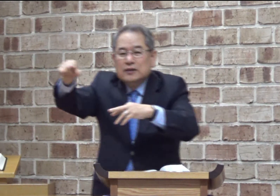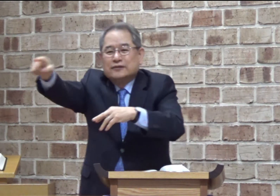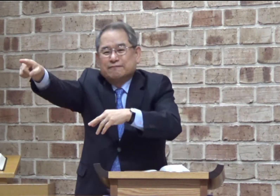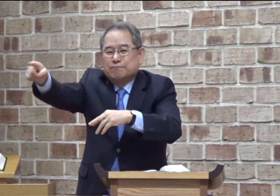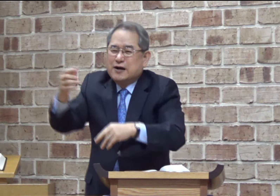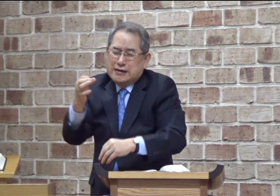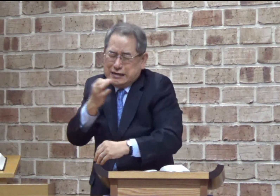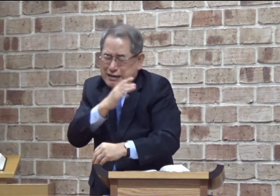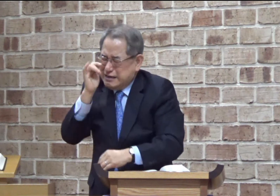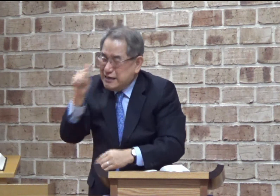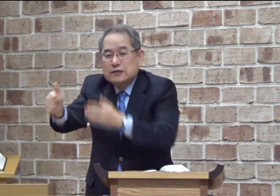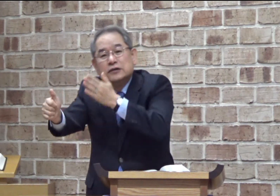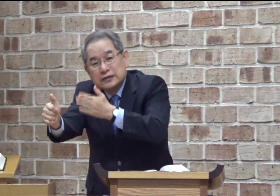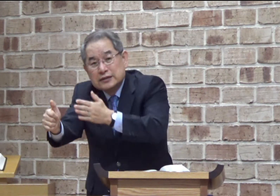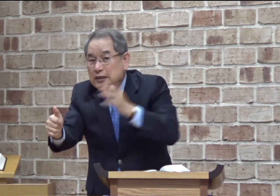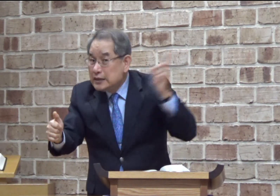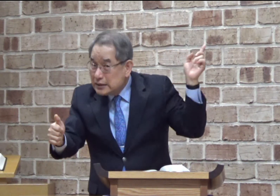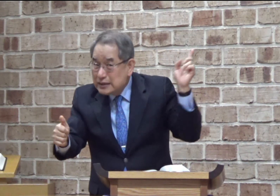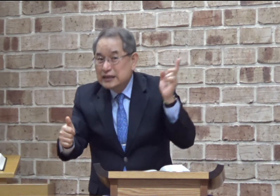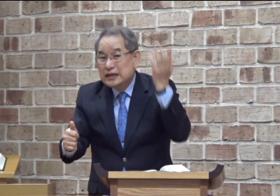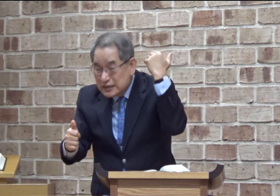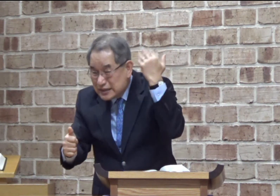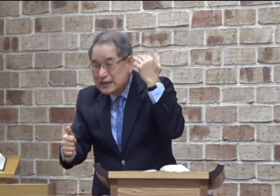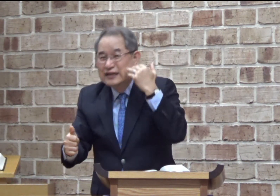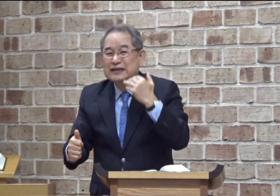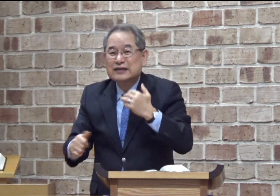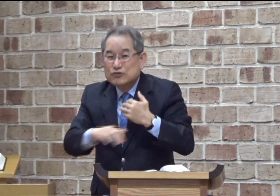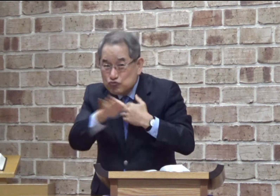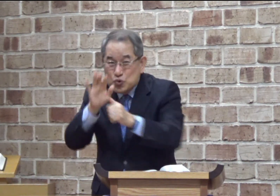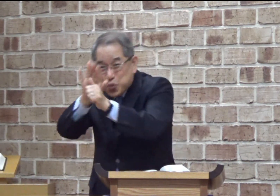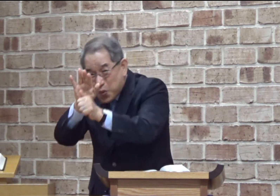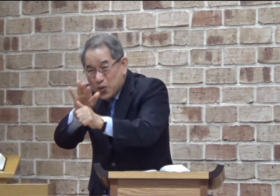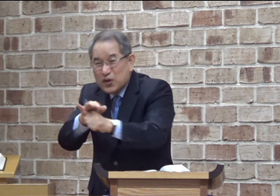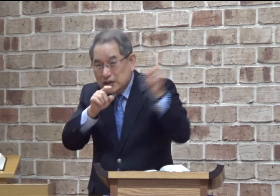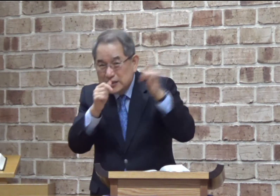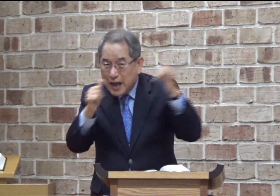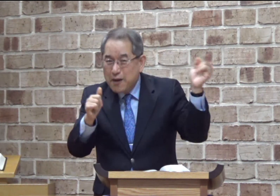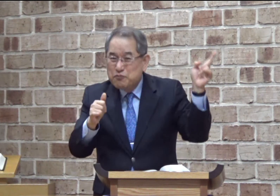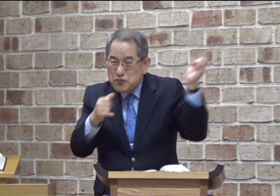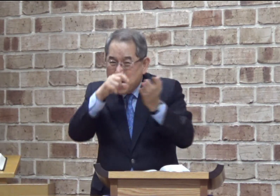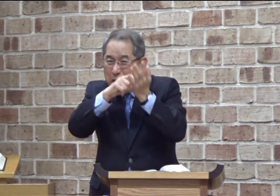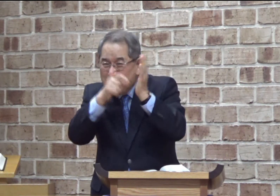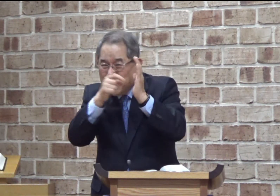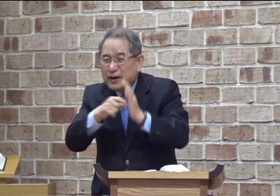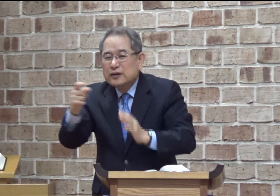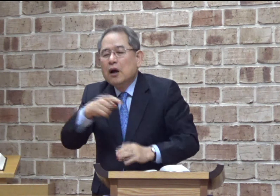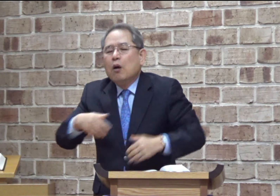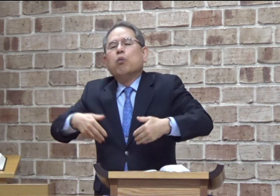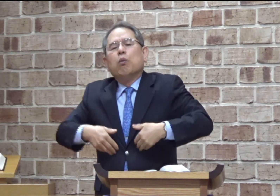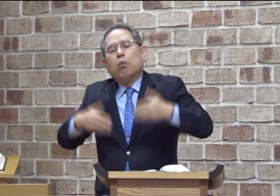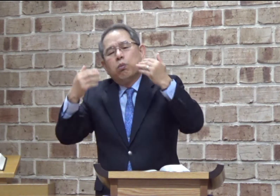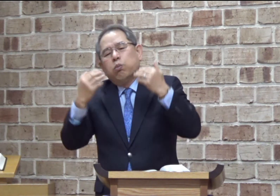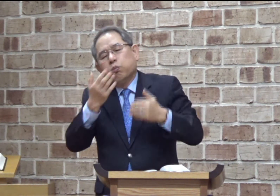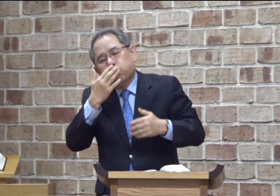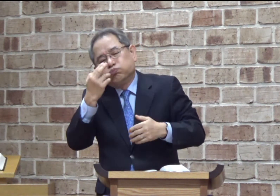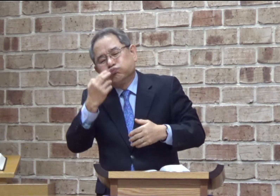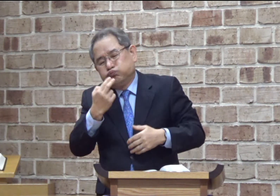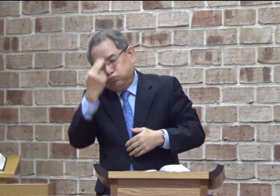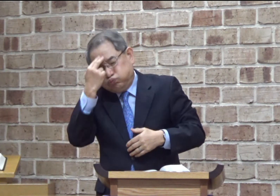그들을 도와주었다는 것을 알고 있기 때문에 이제 그곳에 가서 음식을 구했습니다.